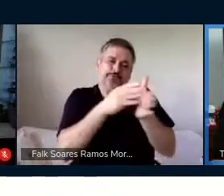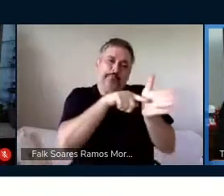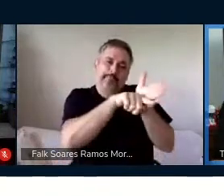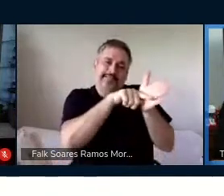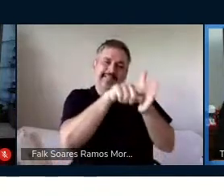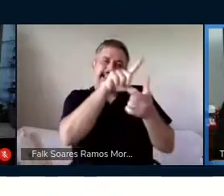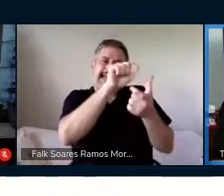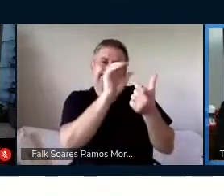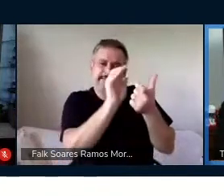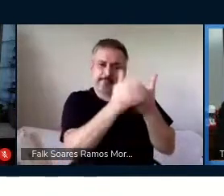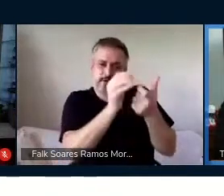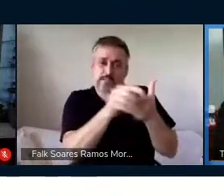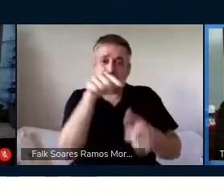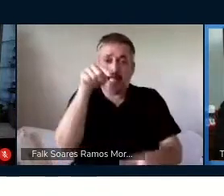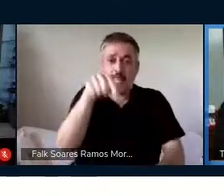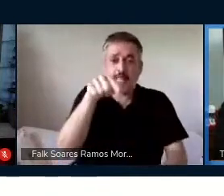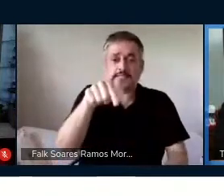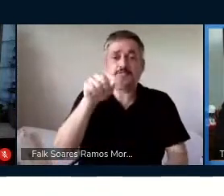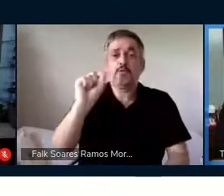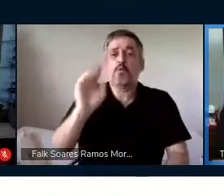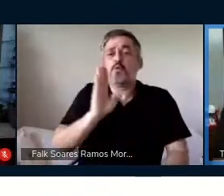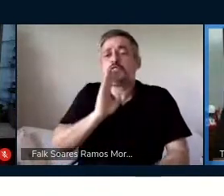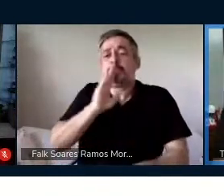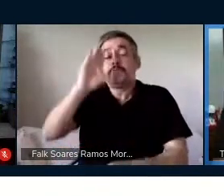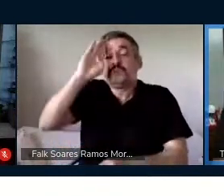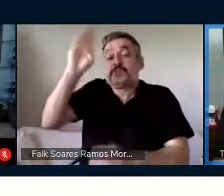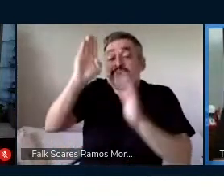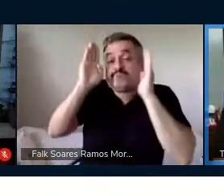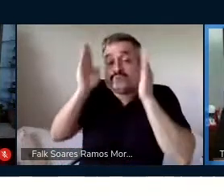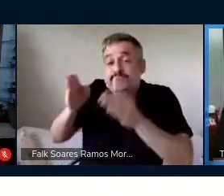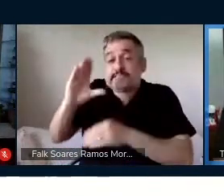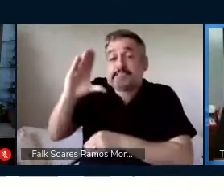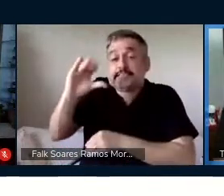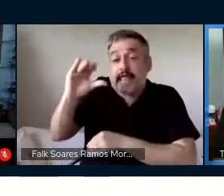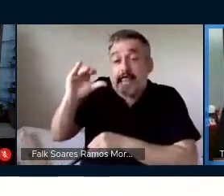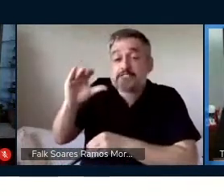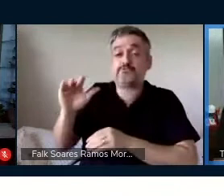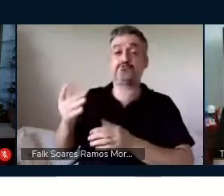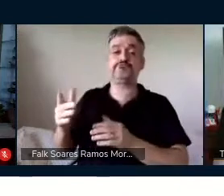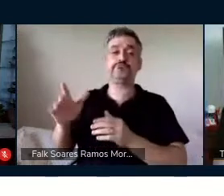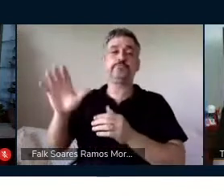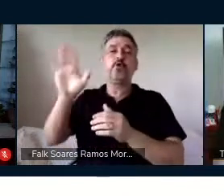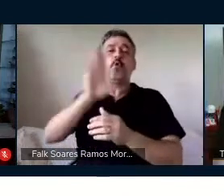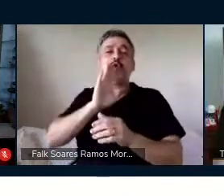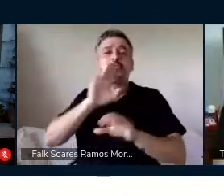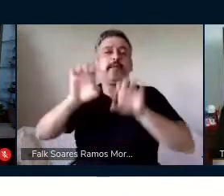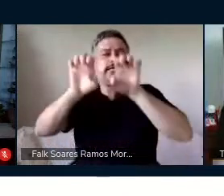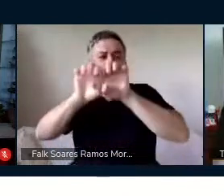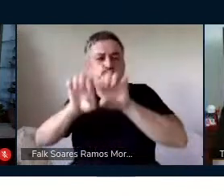de línguas, e a terminologia como área do conhecimento científico,